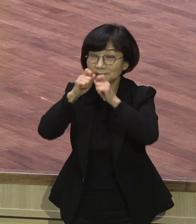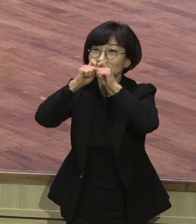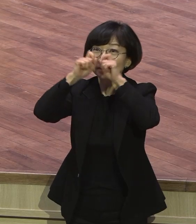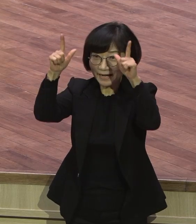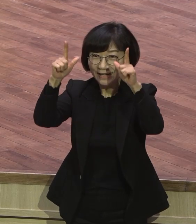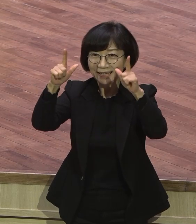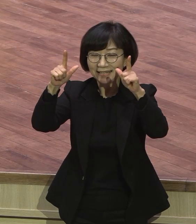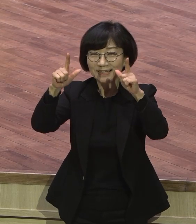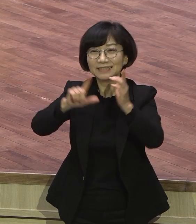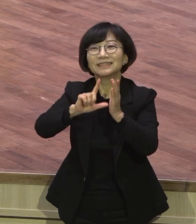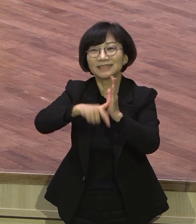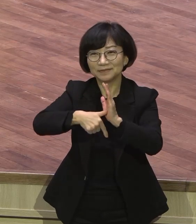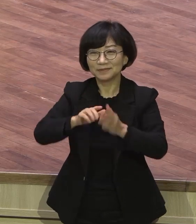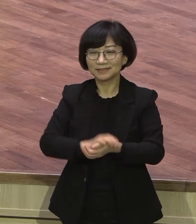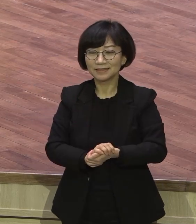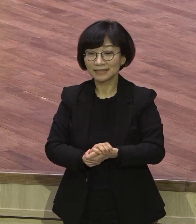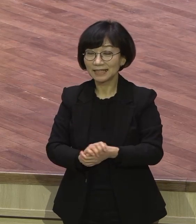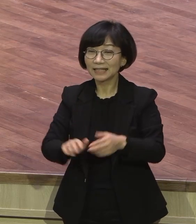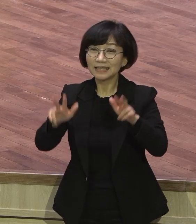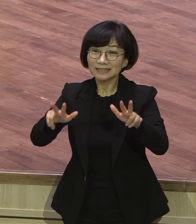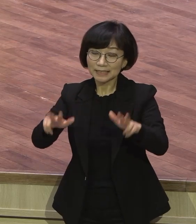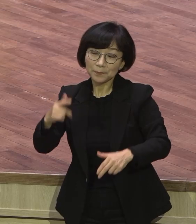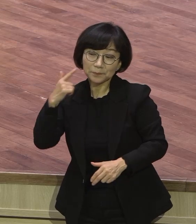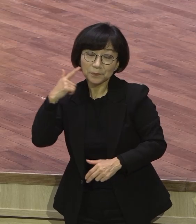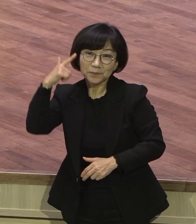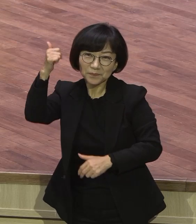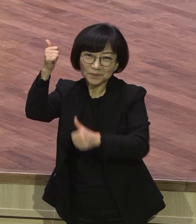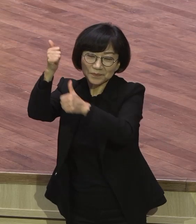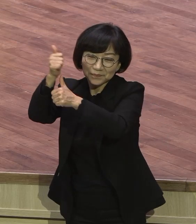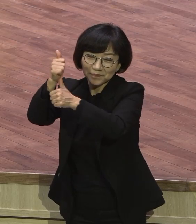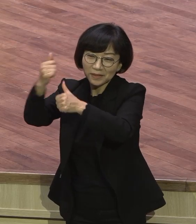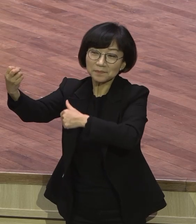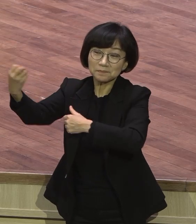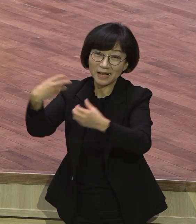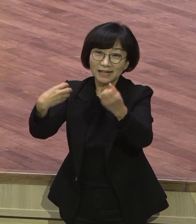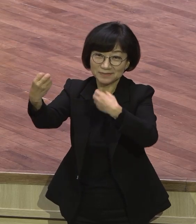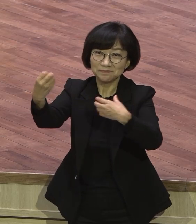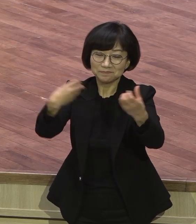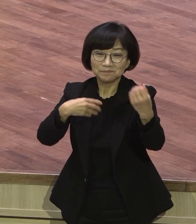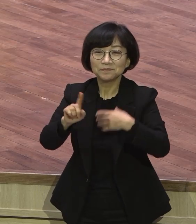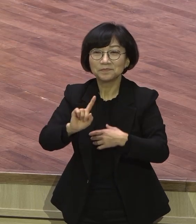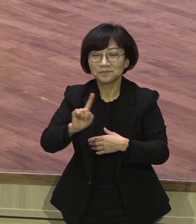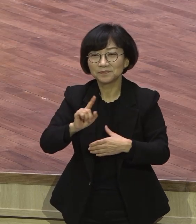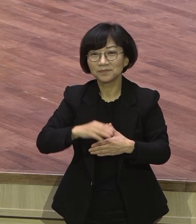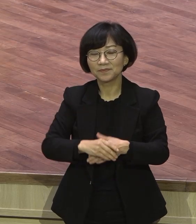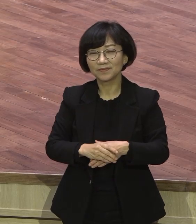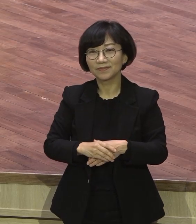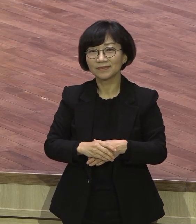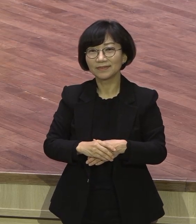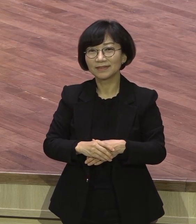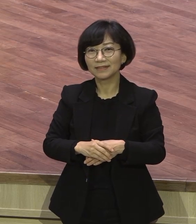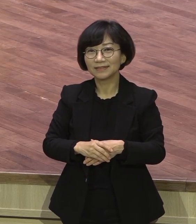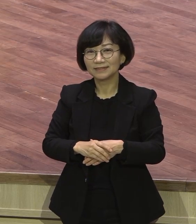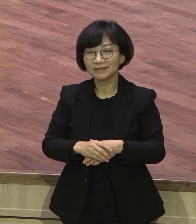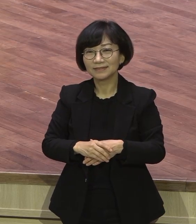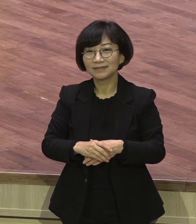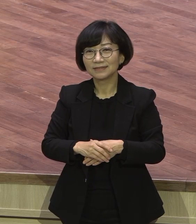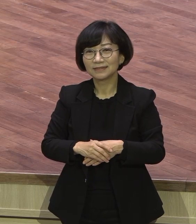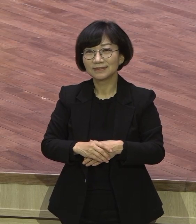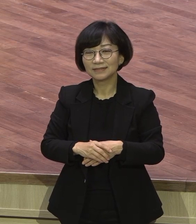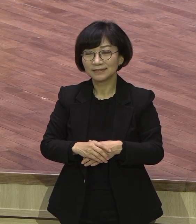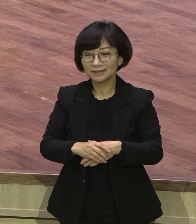우리 교육자들이 그래요 교육자들도 하나님 앞에 정말 이 주신 사명을 감당하기